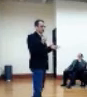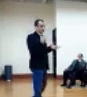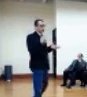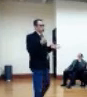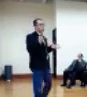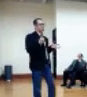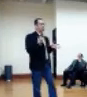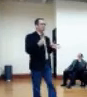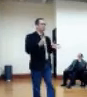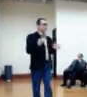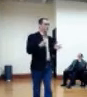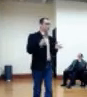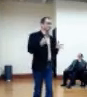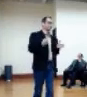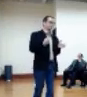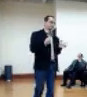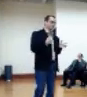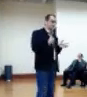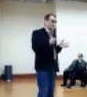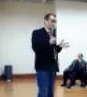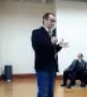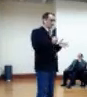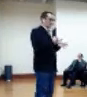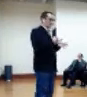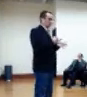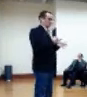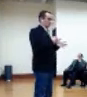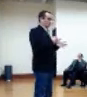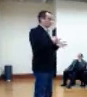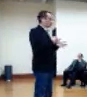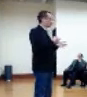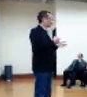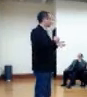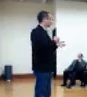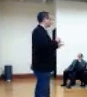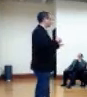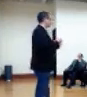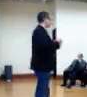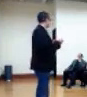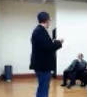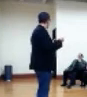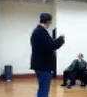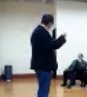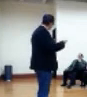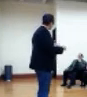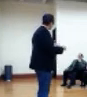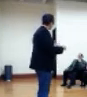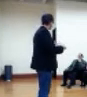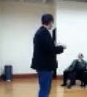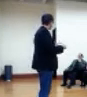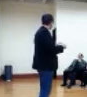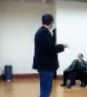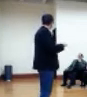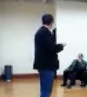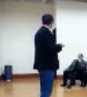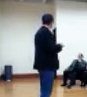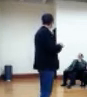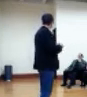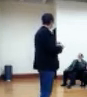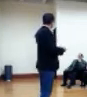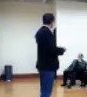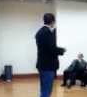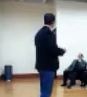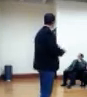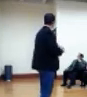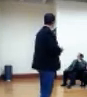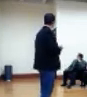clases de comunicación asertiva. Y aquel, una de las características que tiene es que es muy simpático con los alumnos, entonces los estudiantes salen sonriendo de las clases